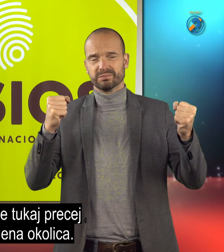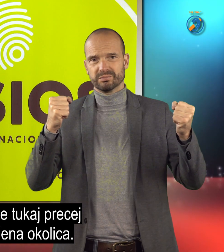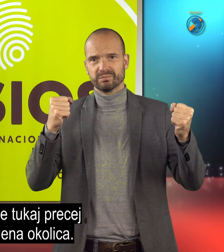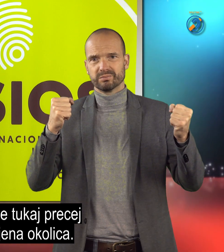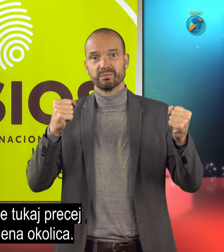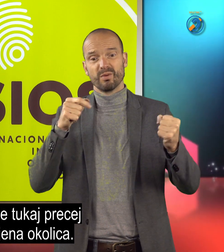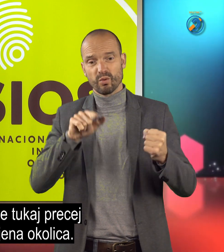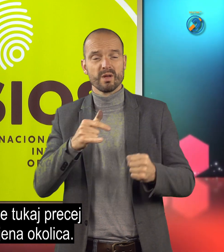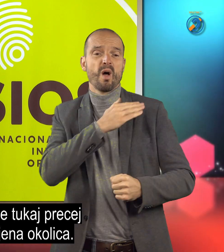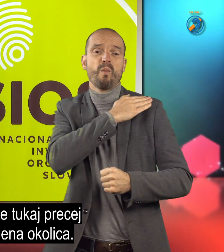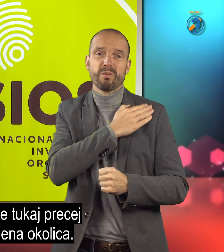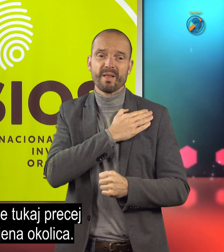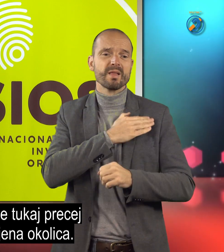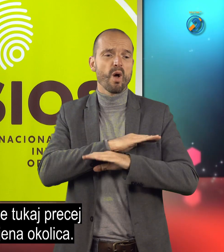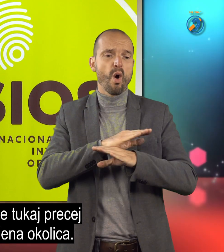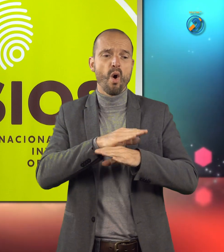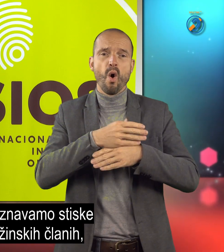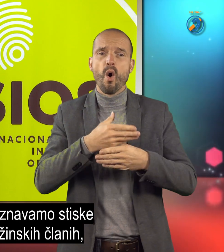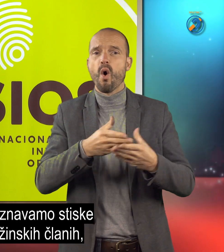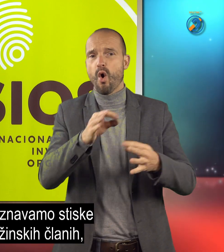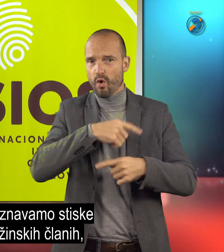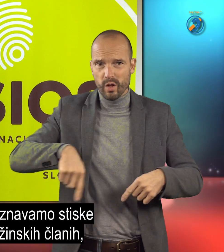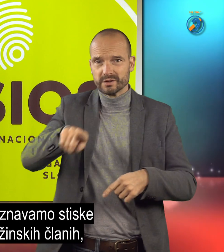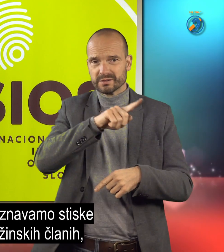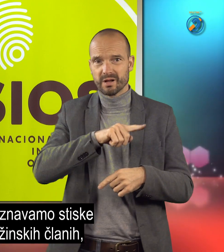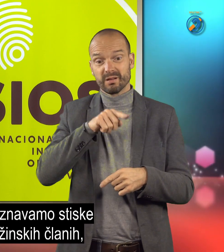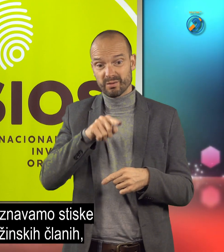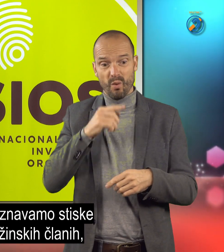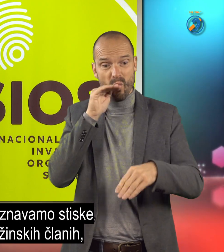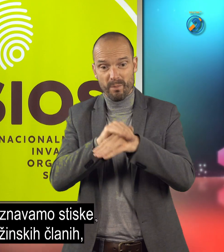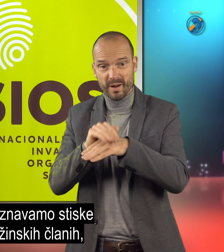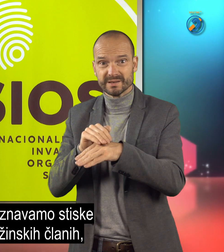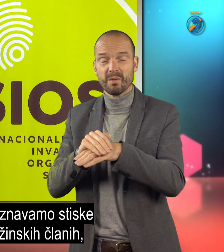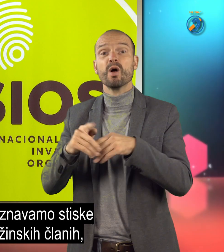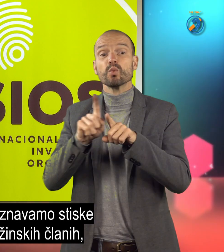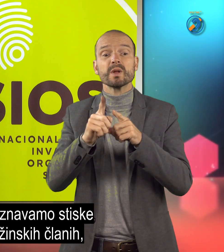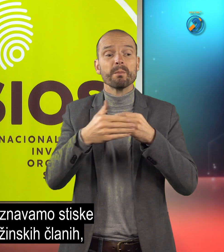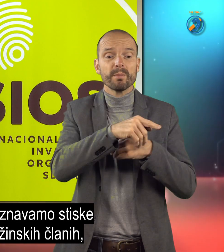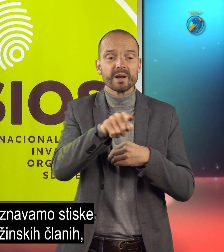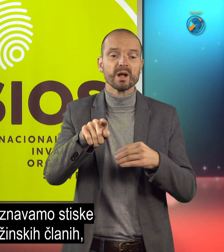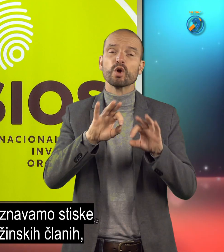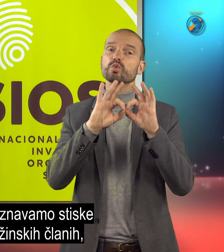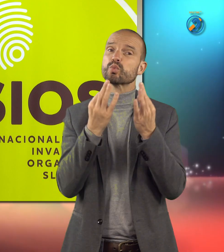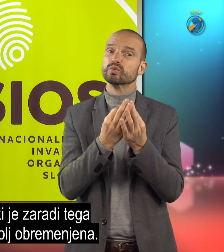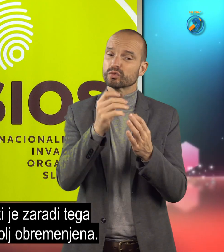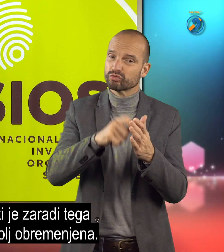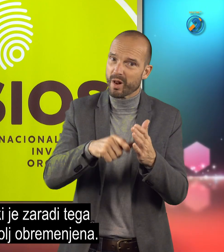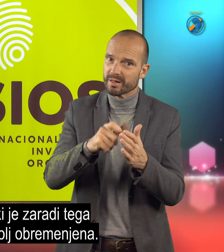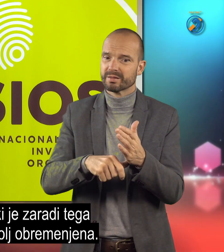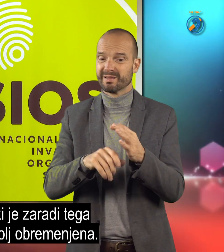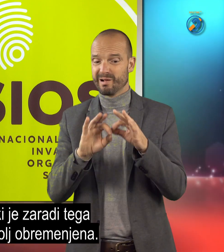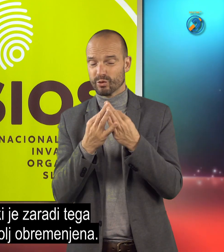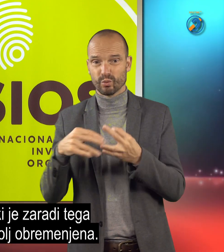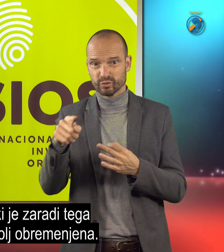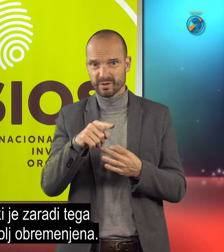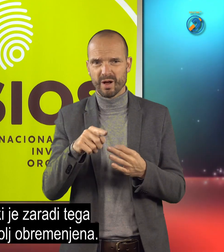seveda pa tukaj obremenjena tudi okolica, zaznamo tudi bistveno več teh težav potem pri družinskih članih, pri družini,